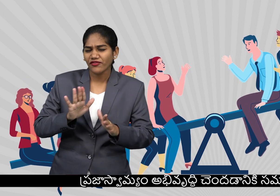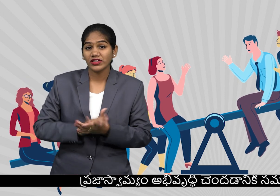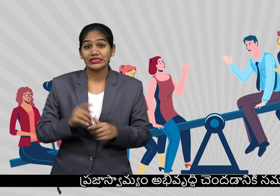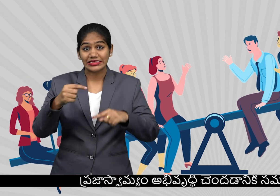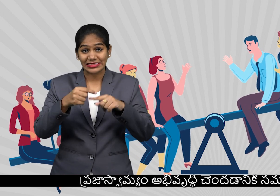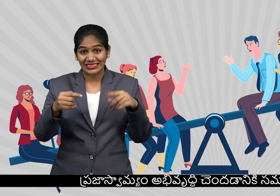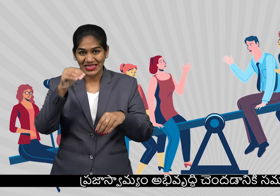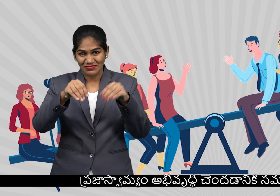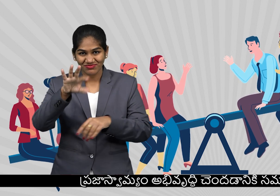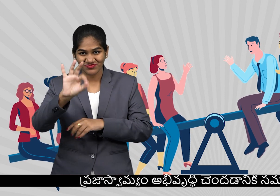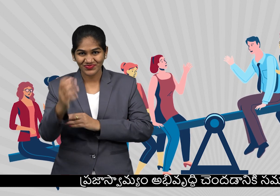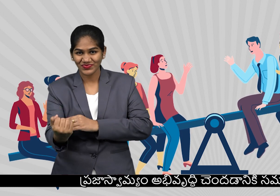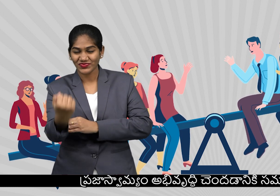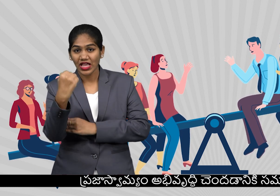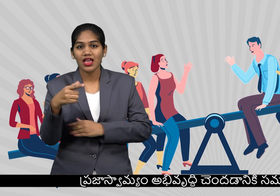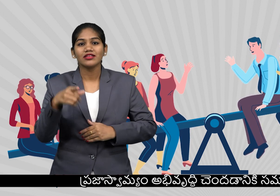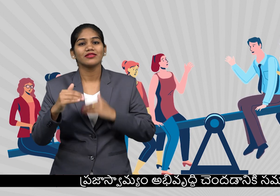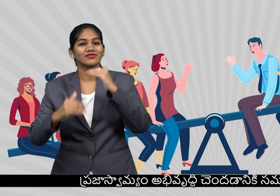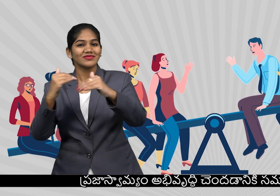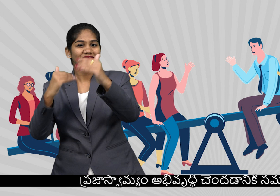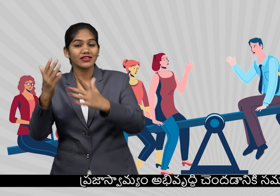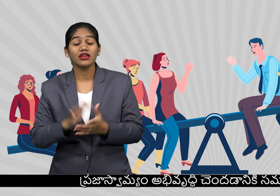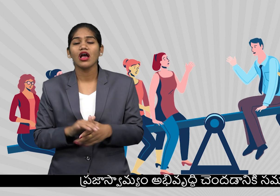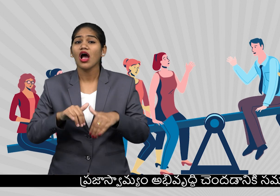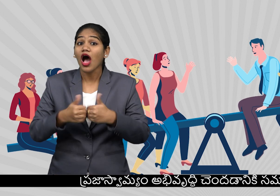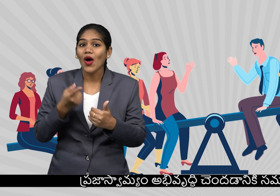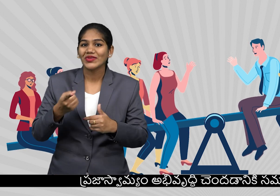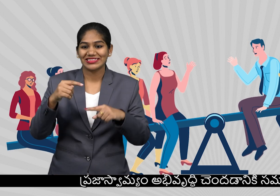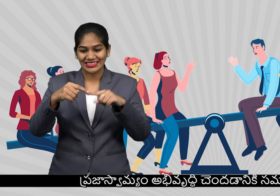ప్రజాస్వామ్యం అభివృద్ధి చెందడానికి సమయం పట్టింది.